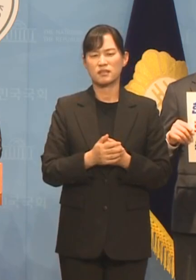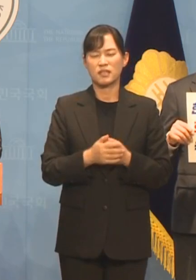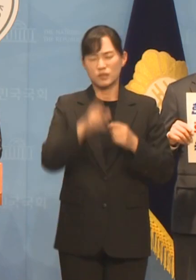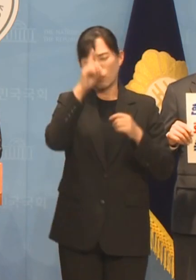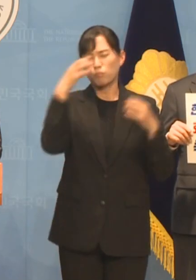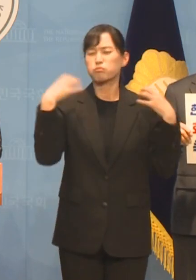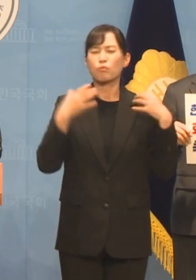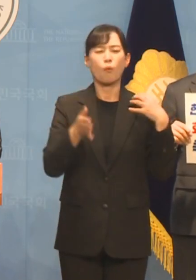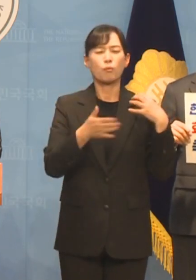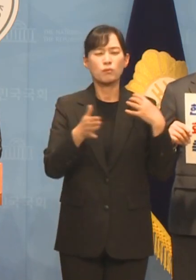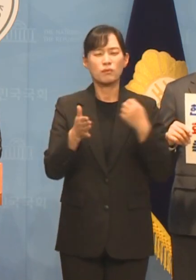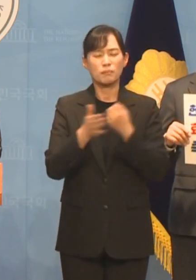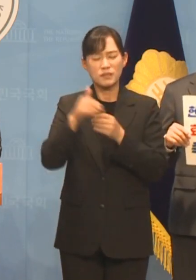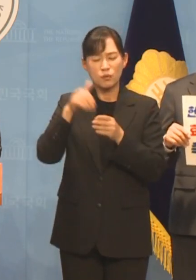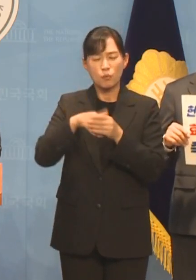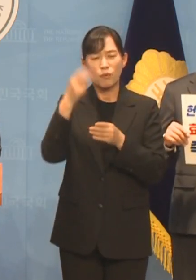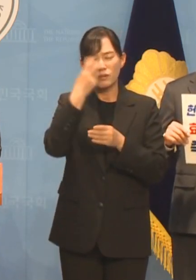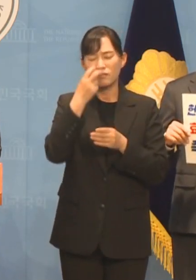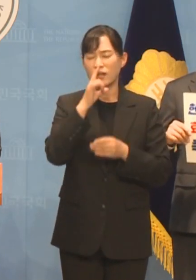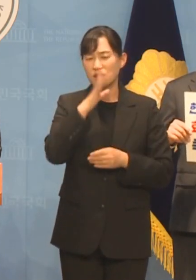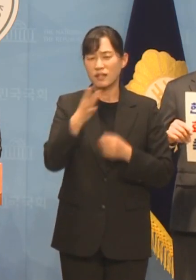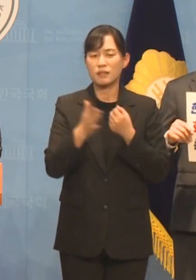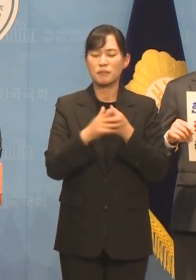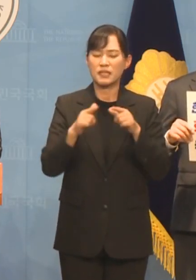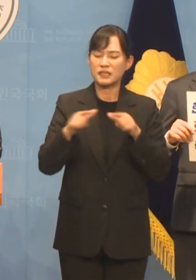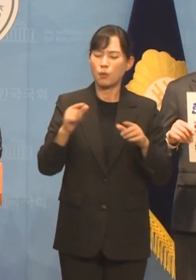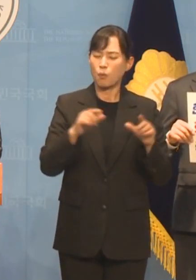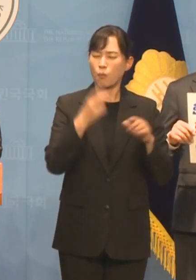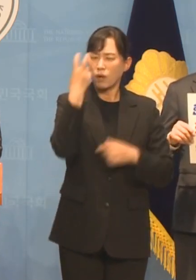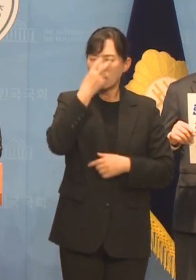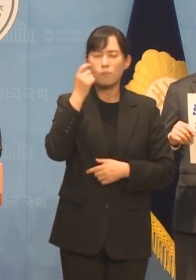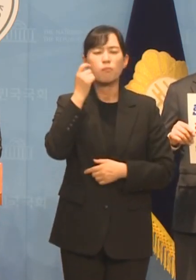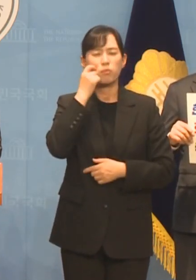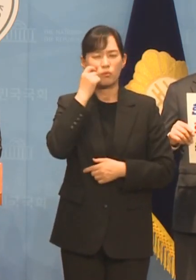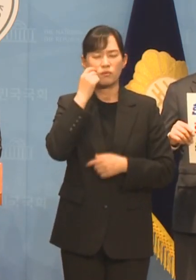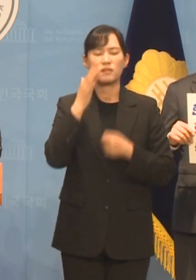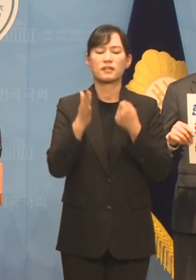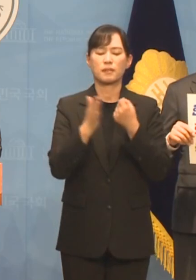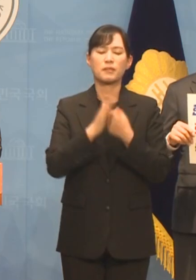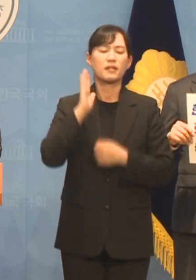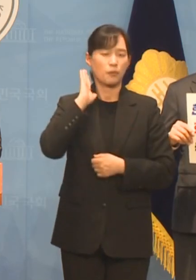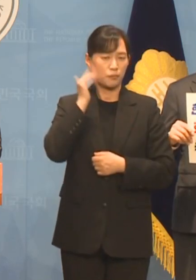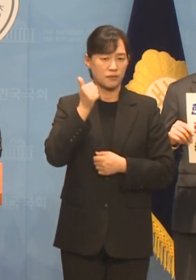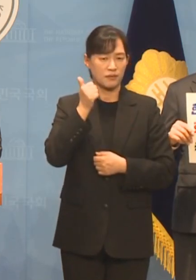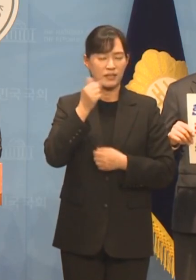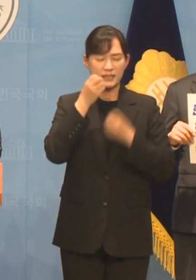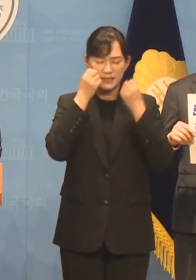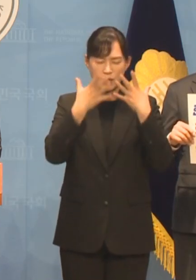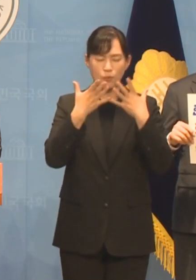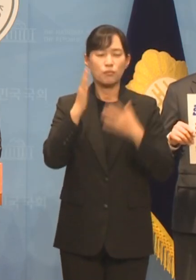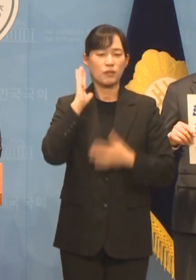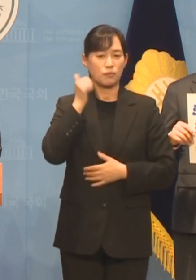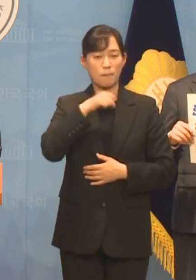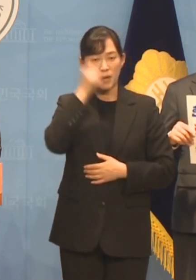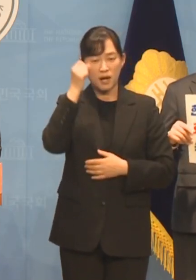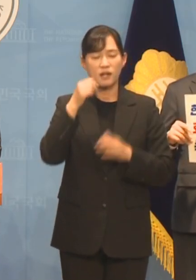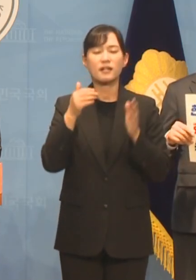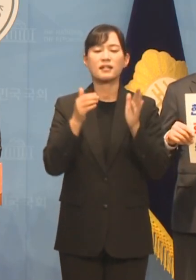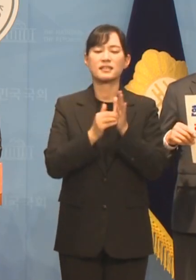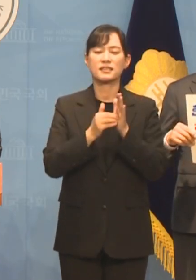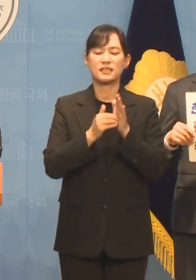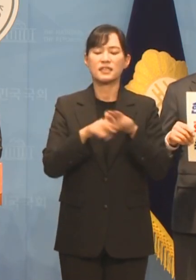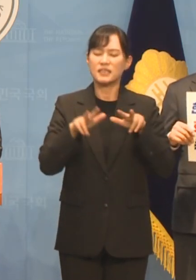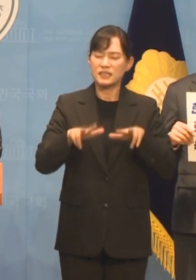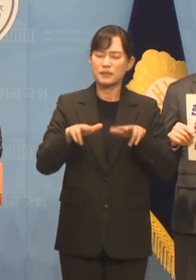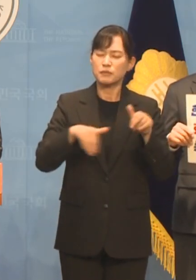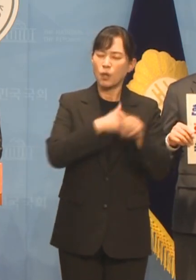상태가 돼서 선거 관리도 안 되고 일상적인 관리가 안 되니 대통령이 새로운 대통령이 선출될 때까지 현상